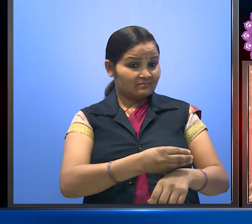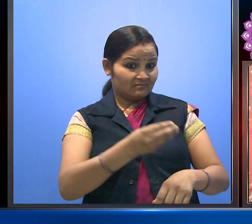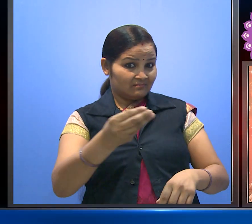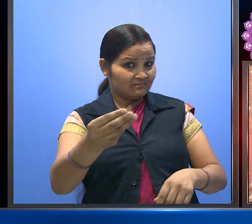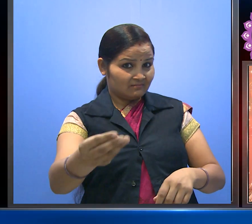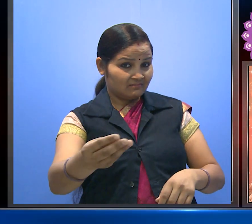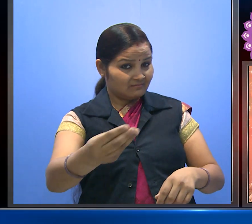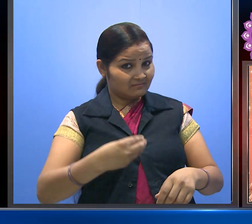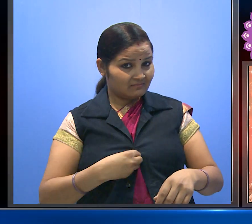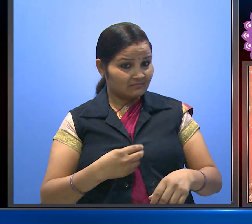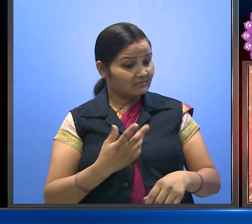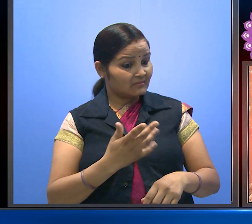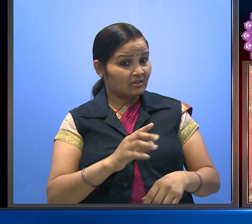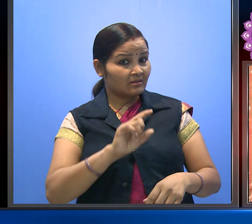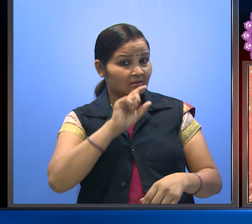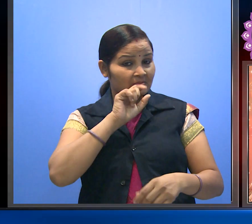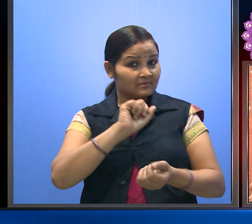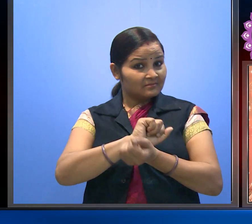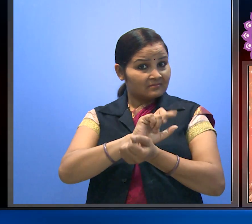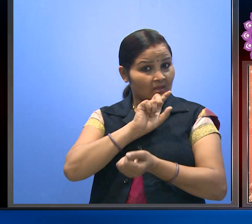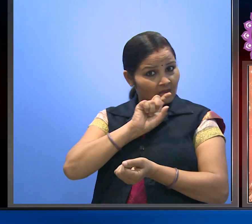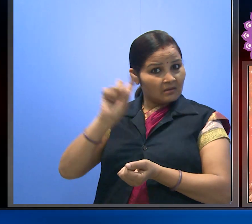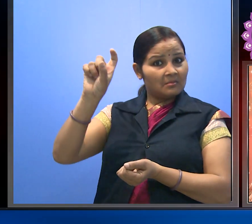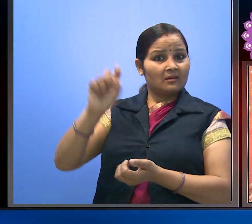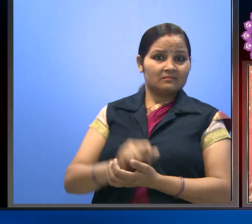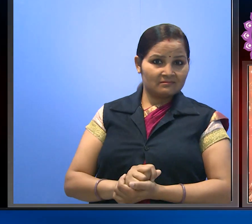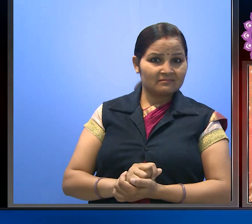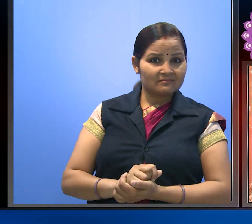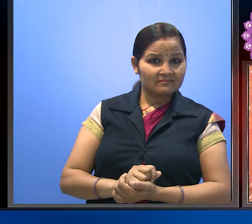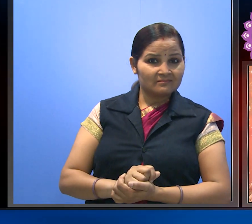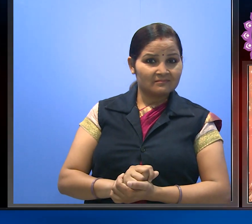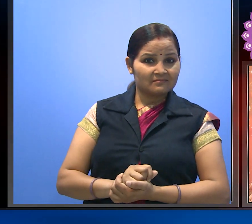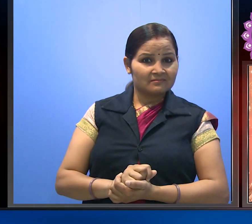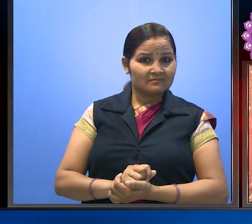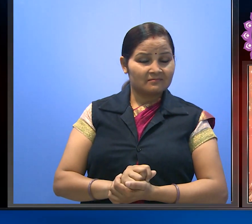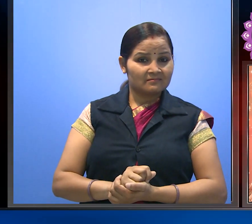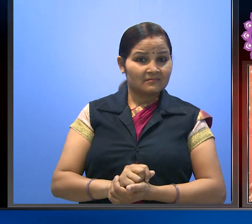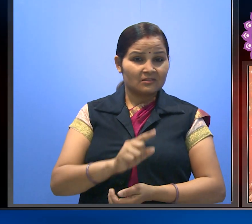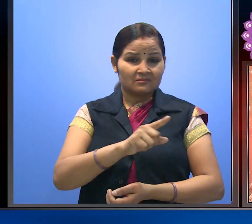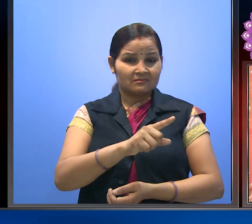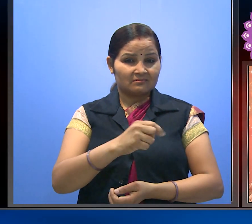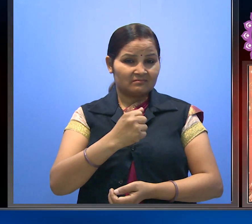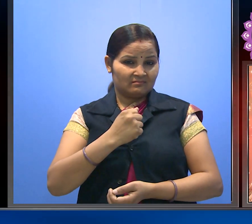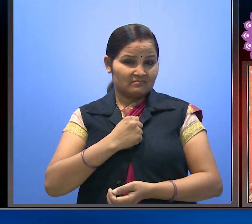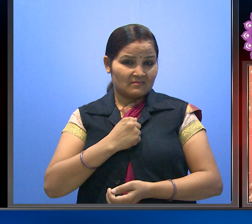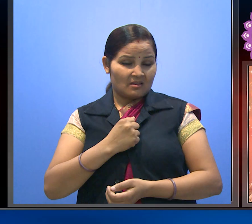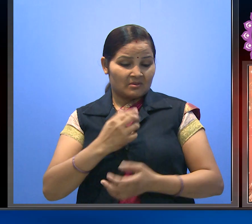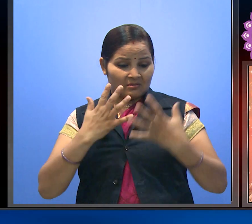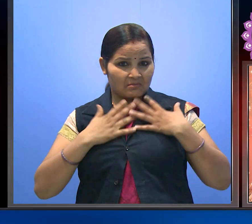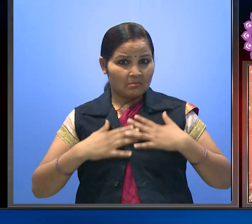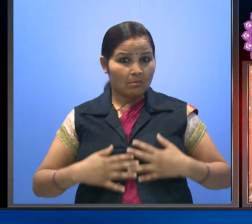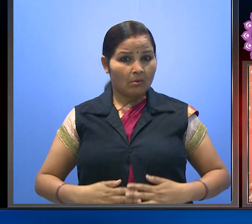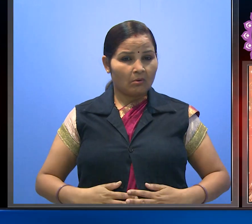के दें, नहीं तो हम सुरक्षा कर्मियों को बुला करके कहेंगे कि आप हमारे शरीर